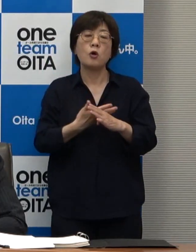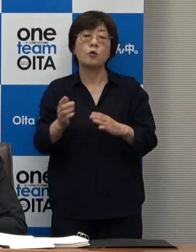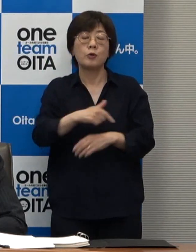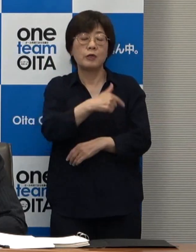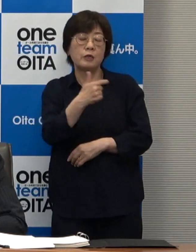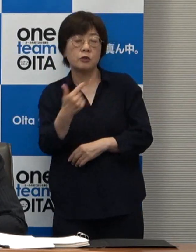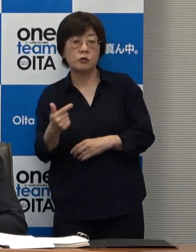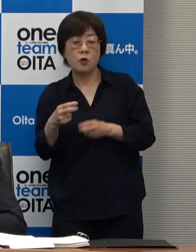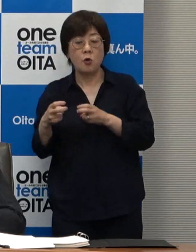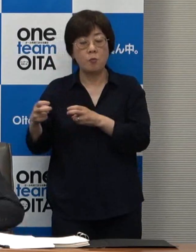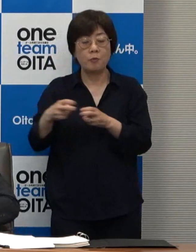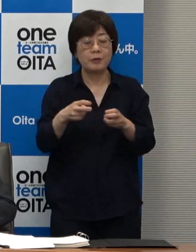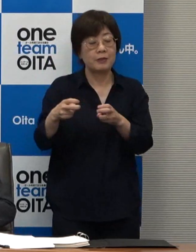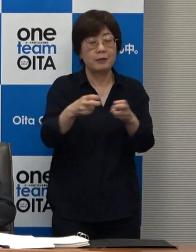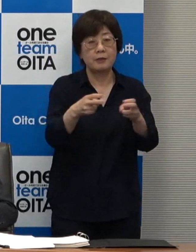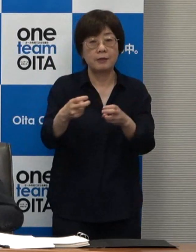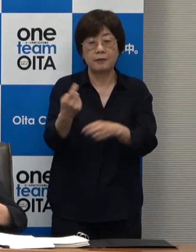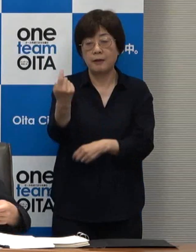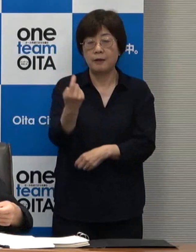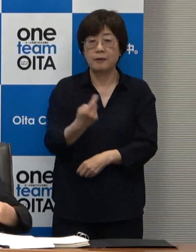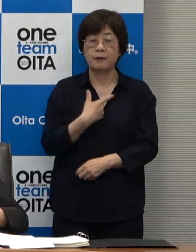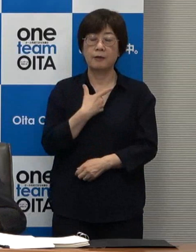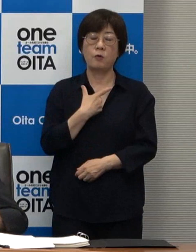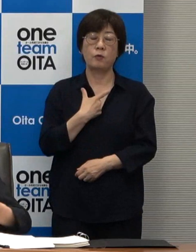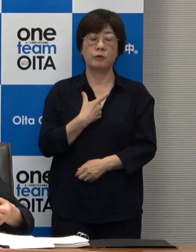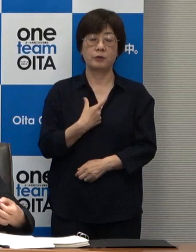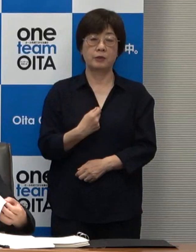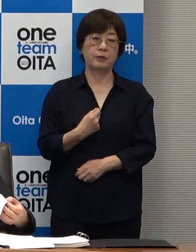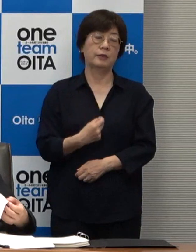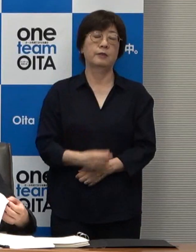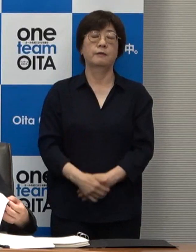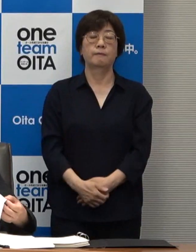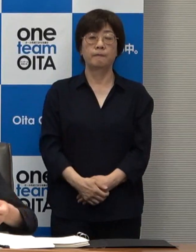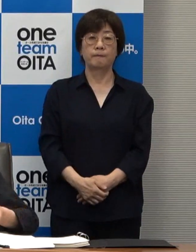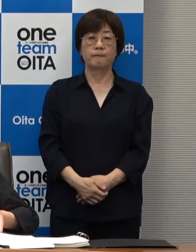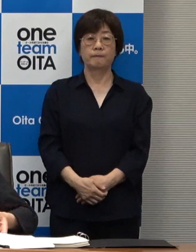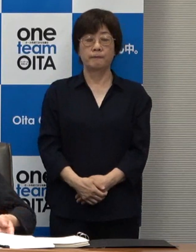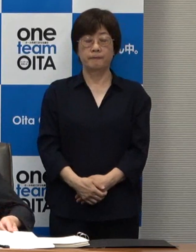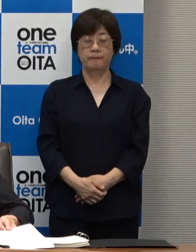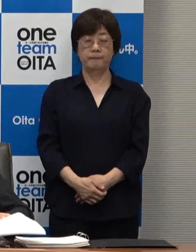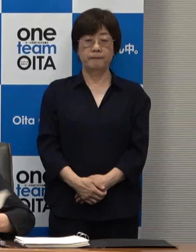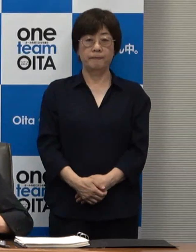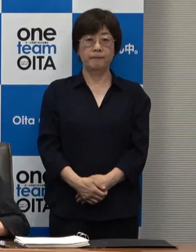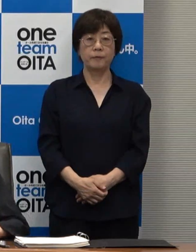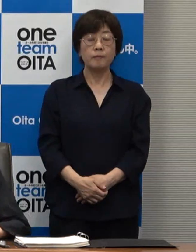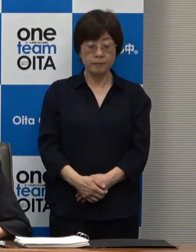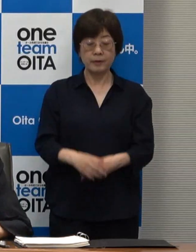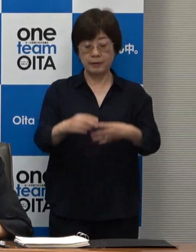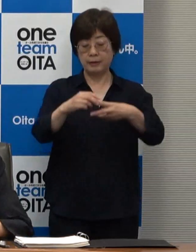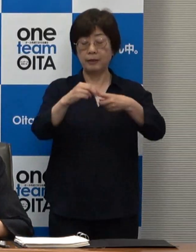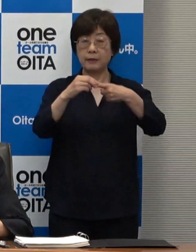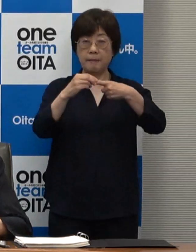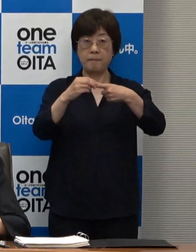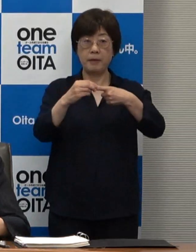改正館までご来場していただきたいと思っております。これが1点目。